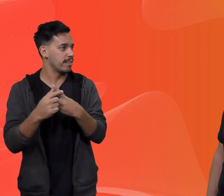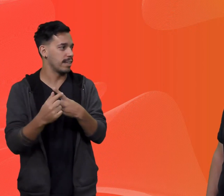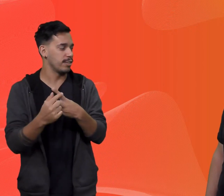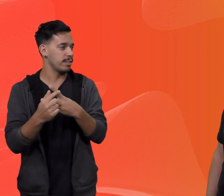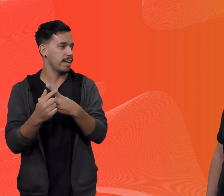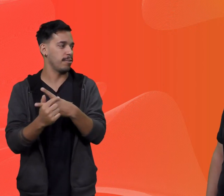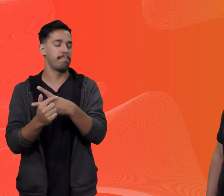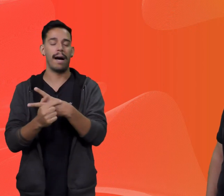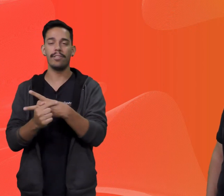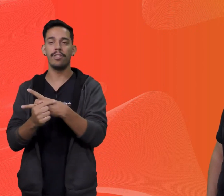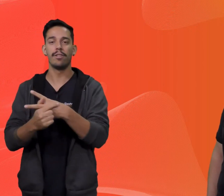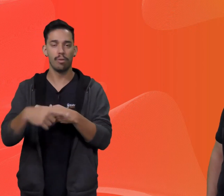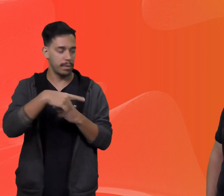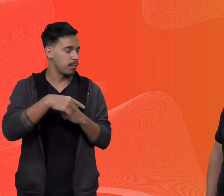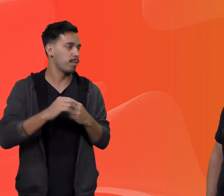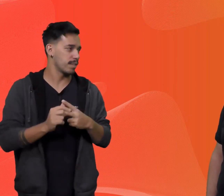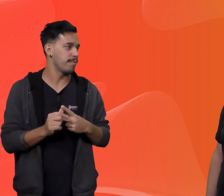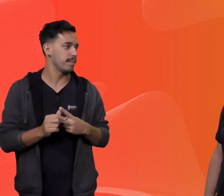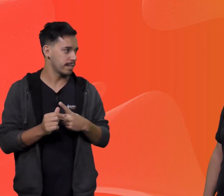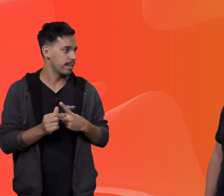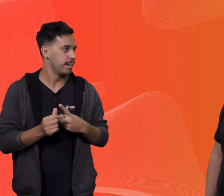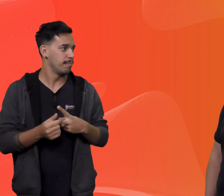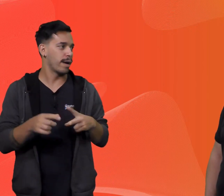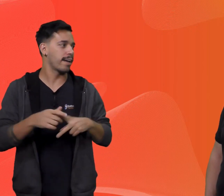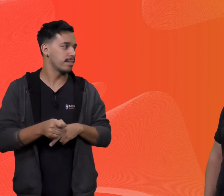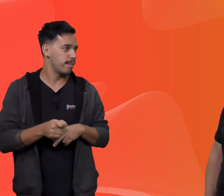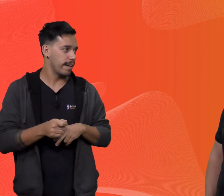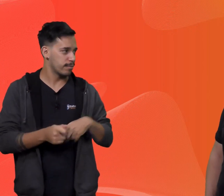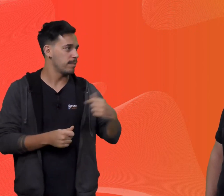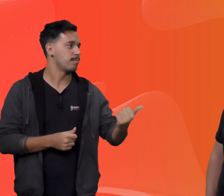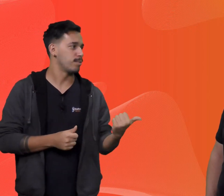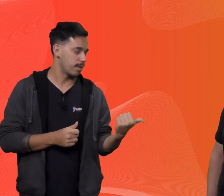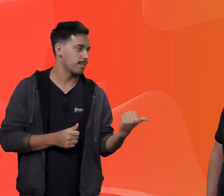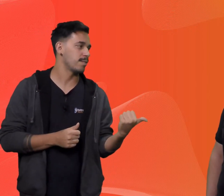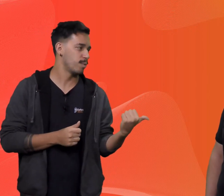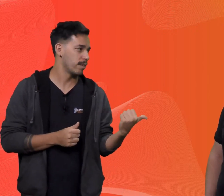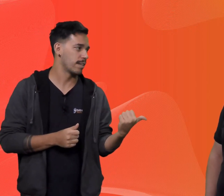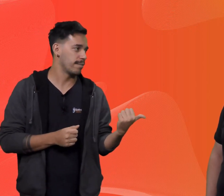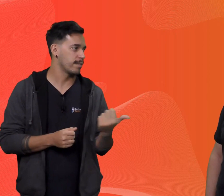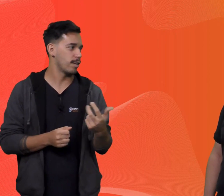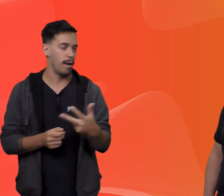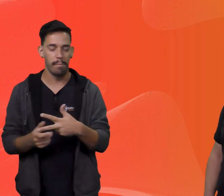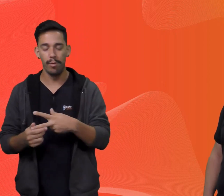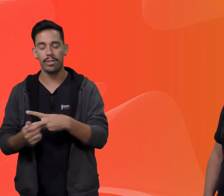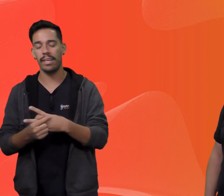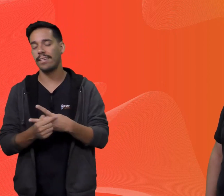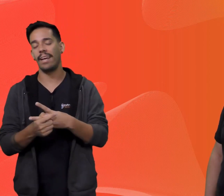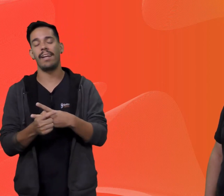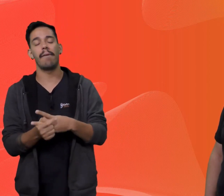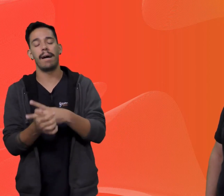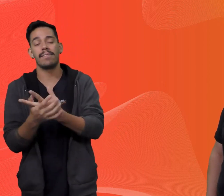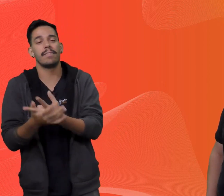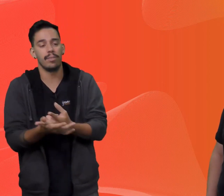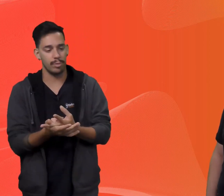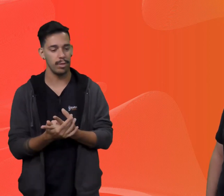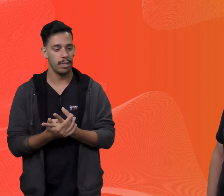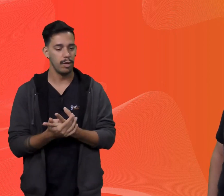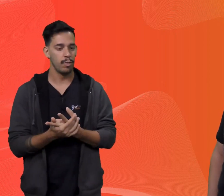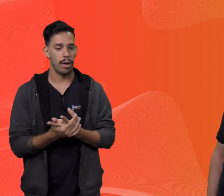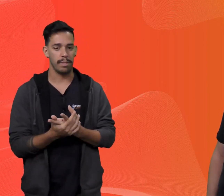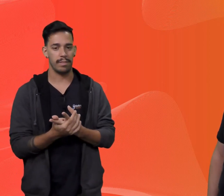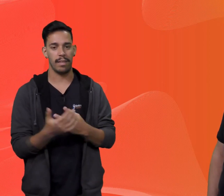O restante, ele parte do pressuposto da física. Por que ele é esférico? Por causa desse modelo gravitacional. Por que ele é